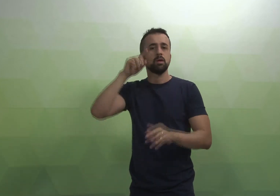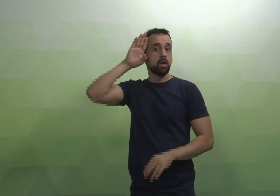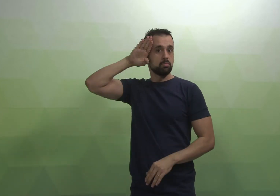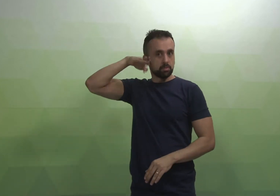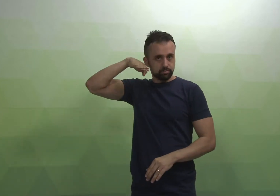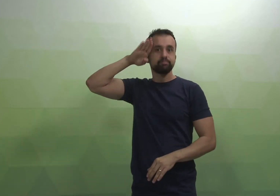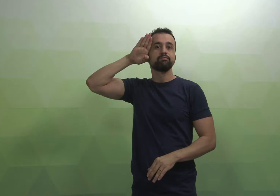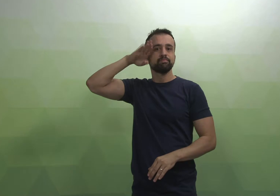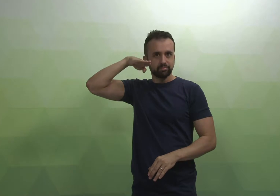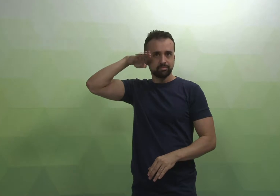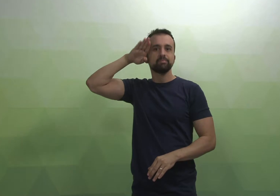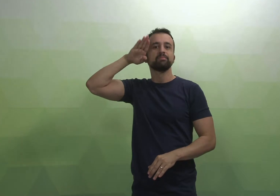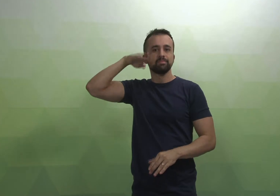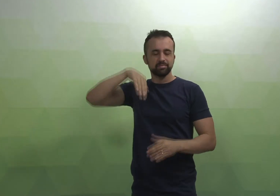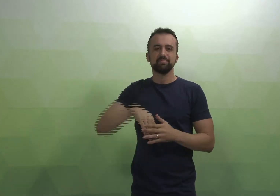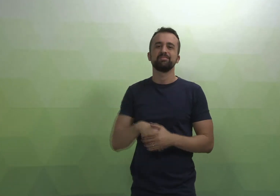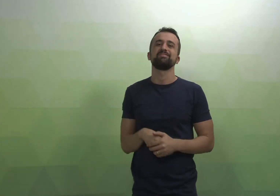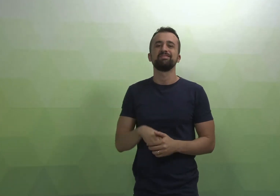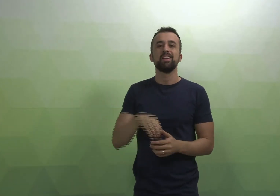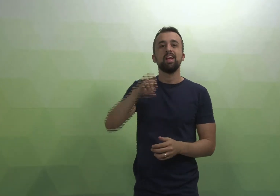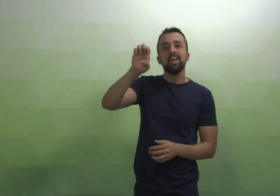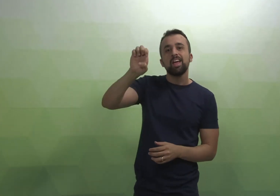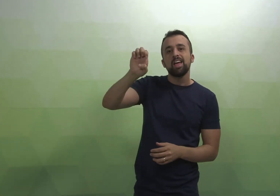indica movimento de cabeça.